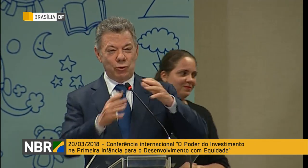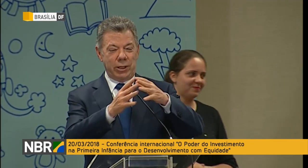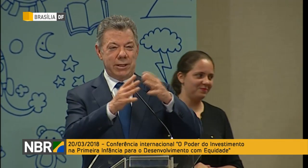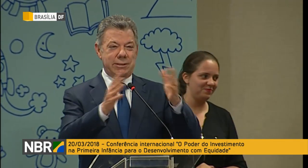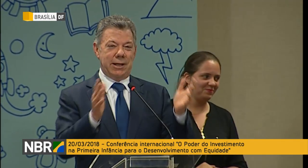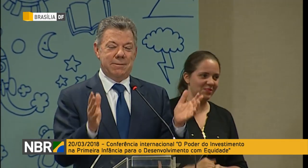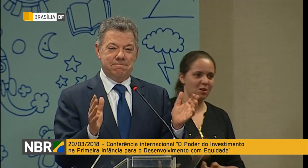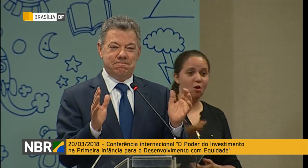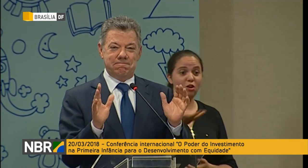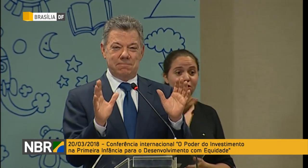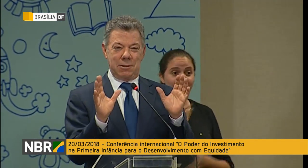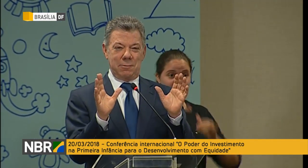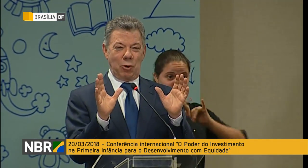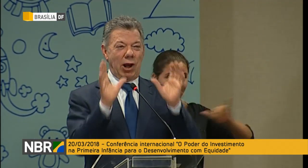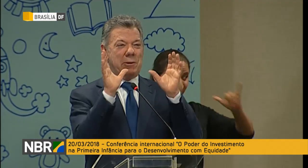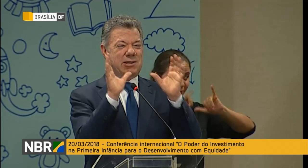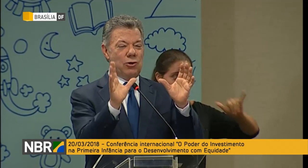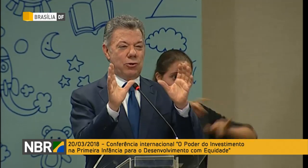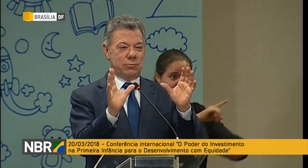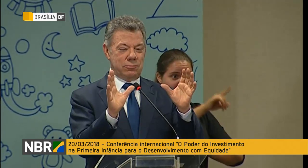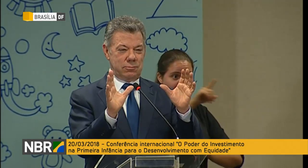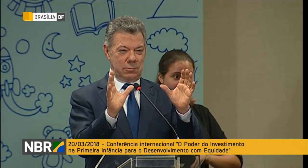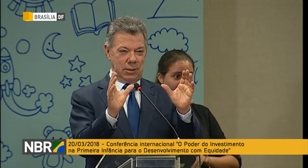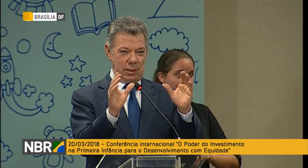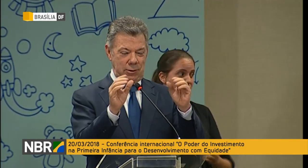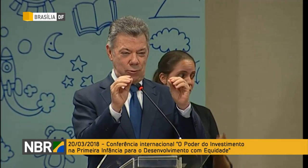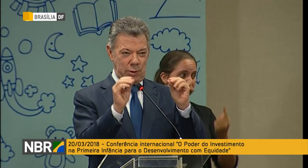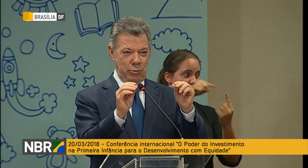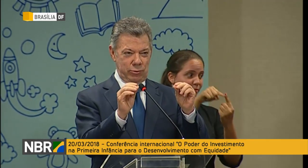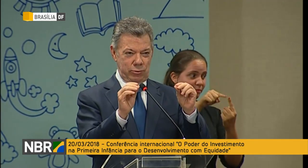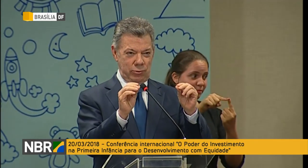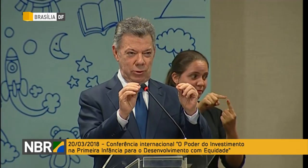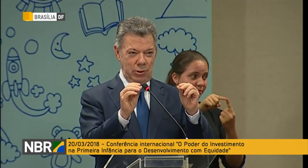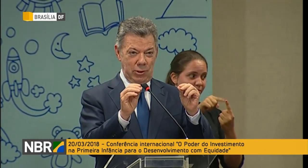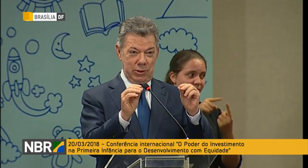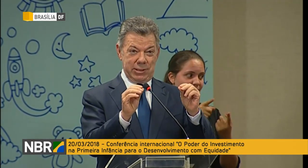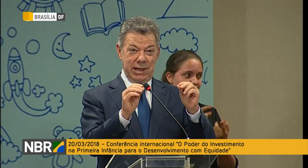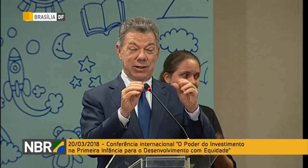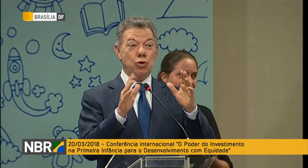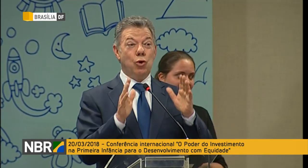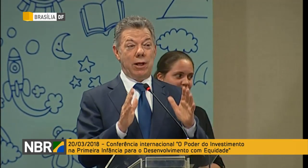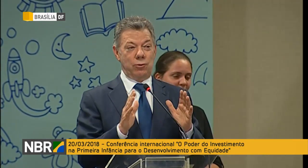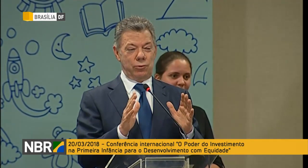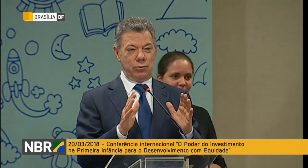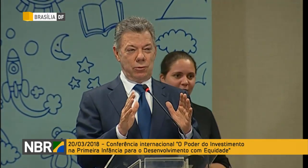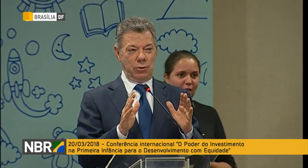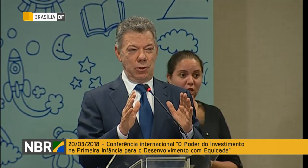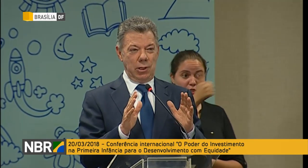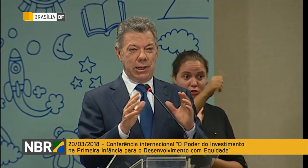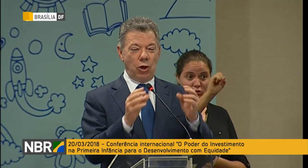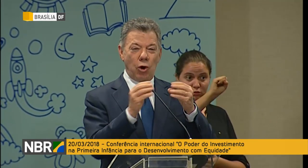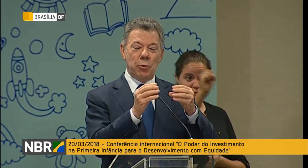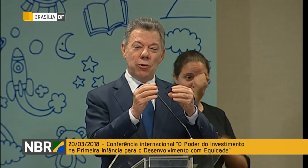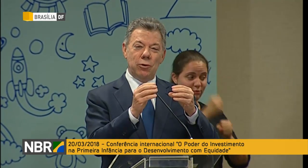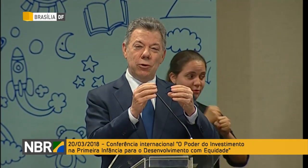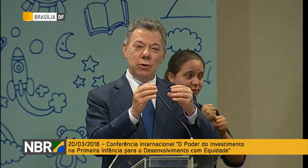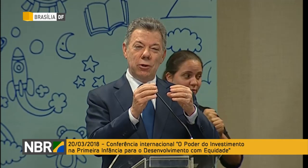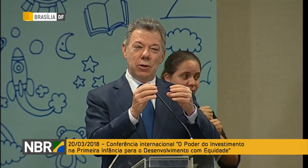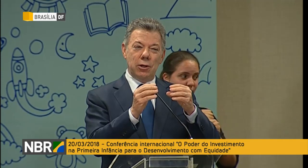O que eu gostaria de compartilhar com vocês era um pouco a visão que nós tivemos desde